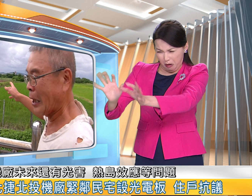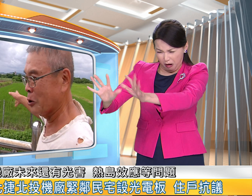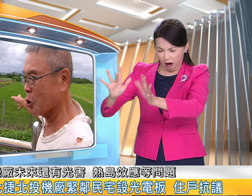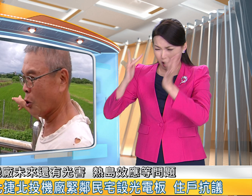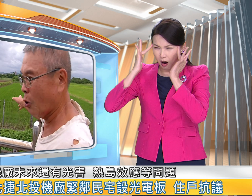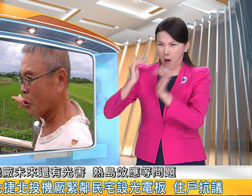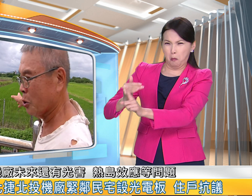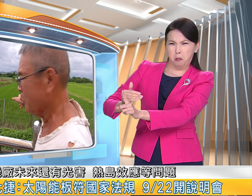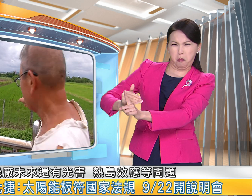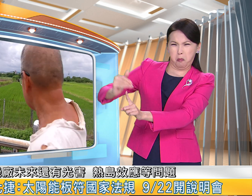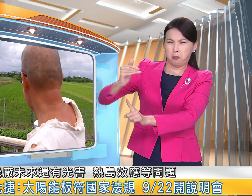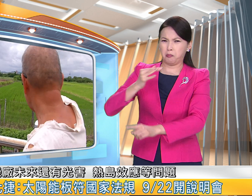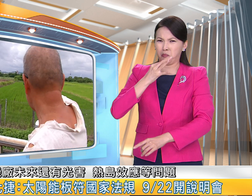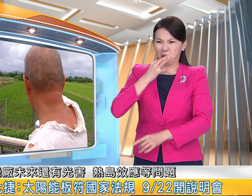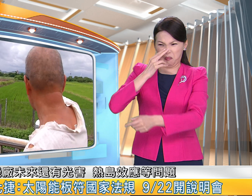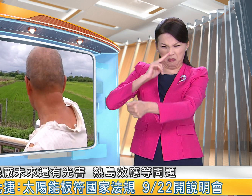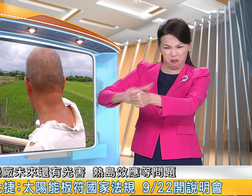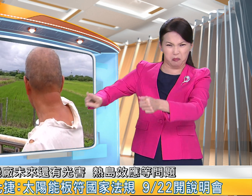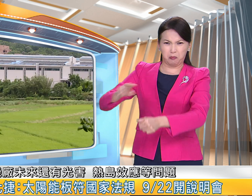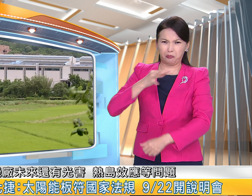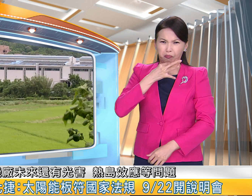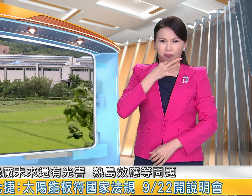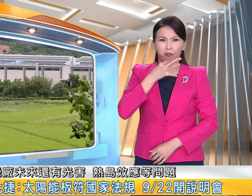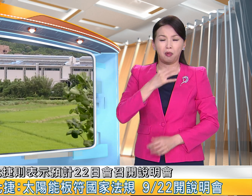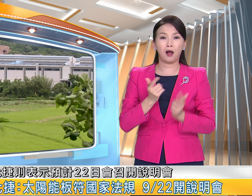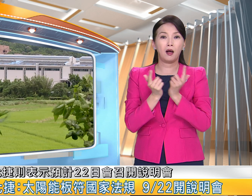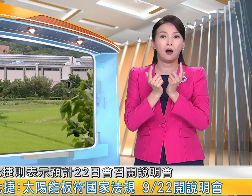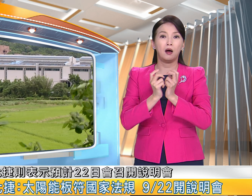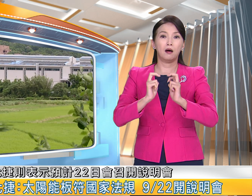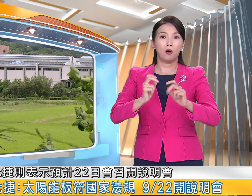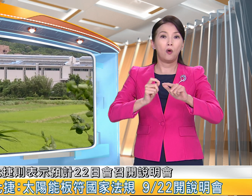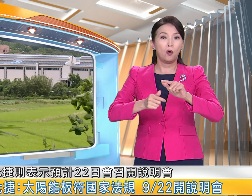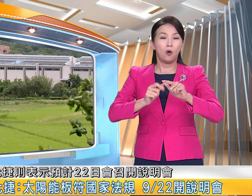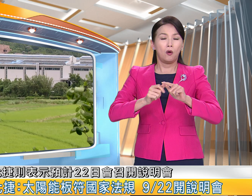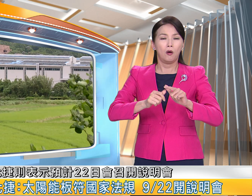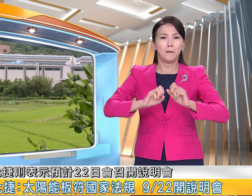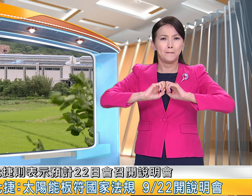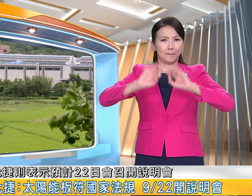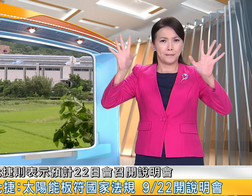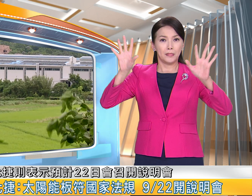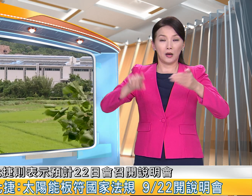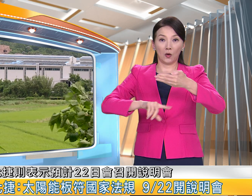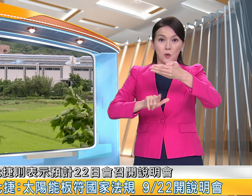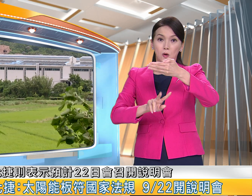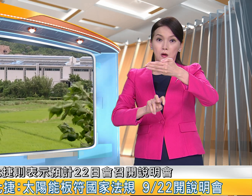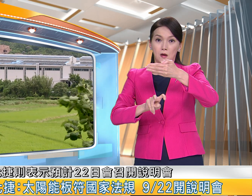而北捷则是表示，预计22号会召开说明会。